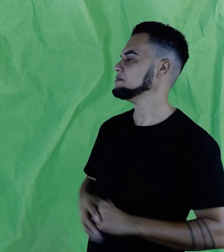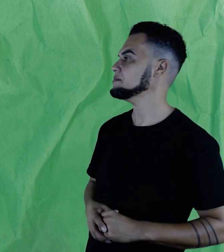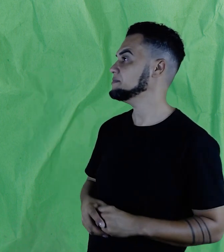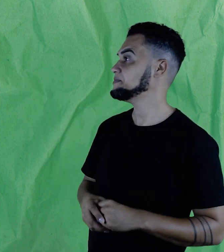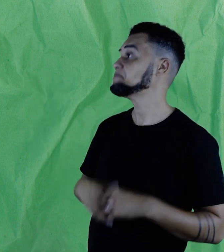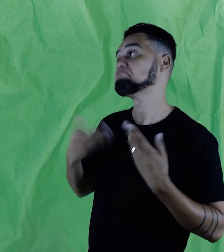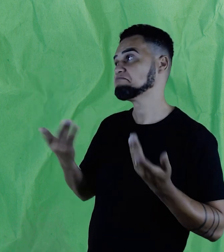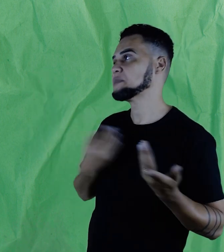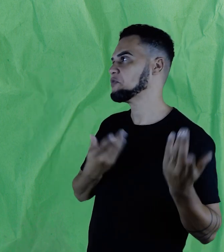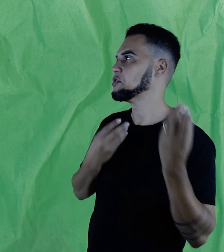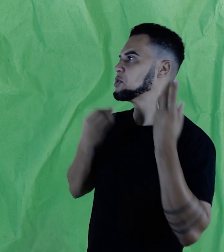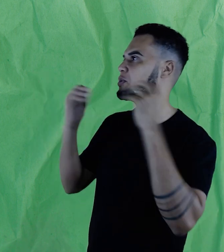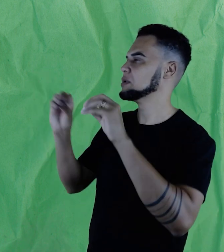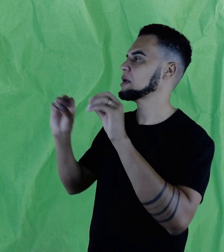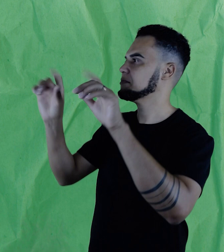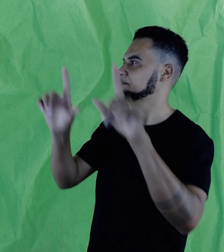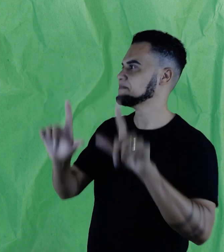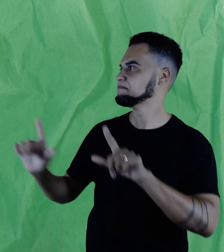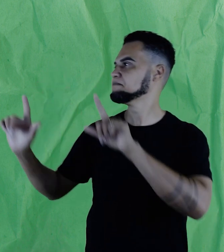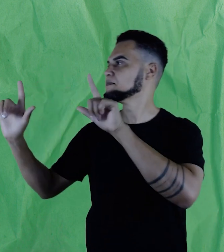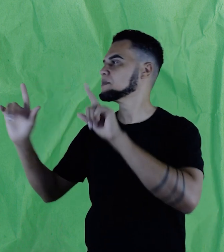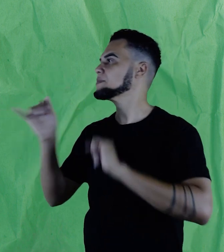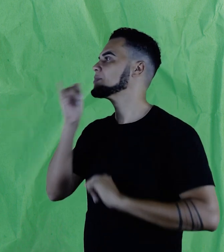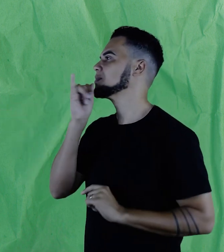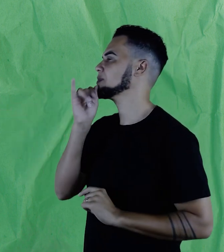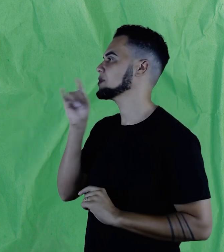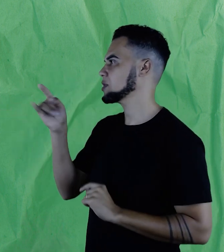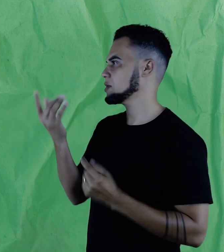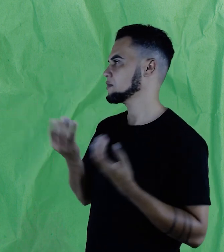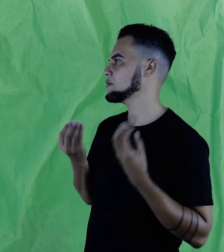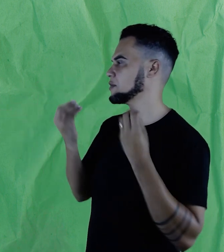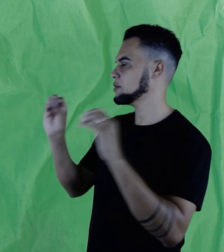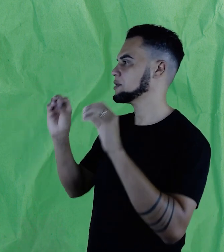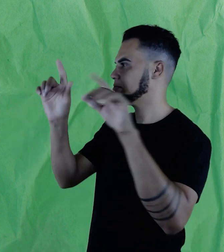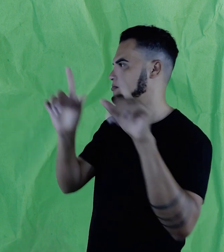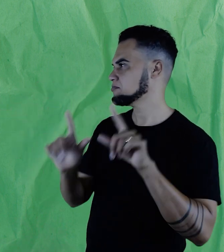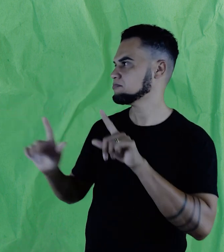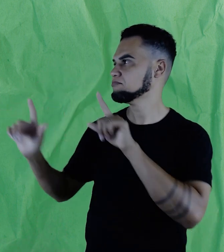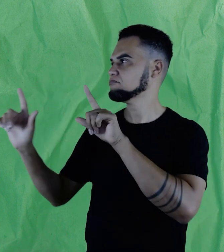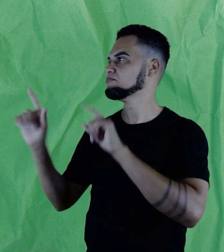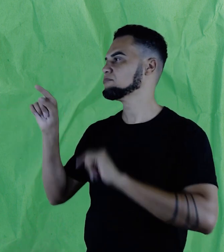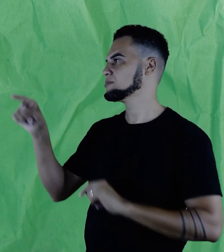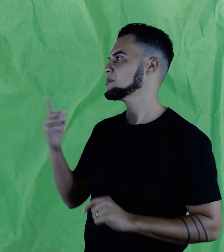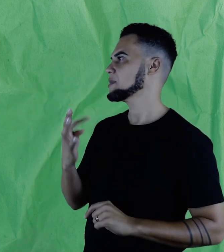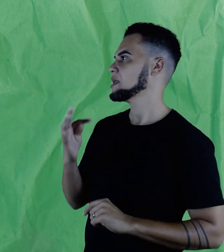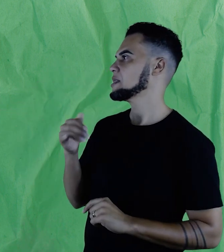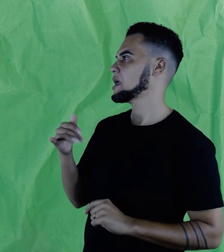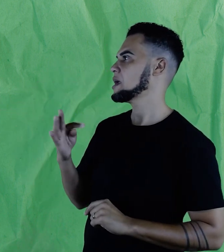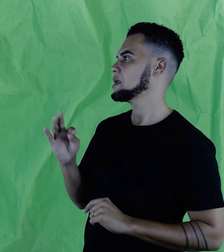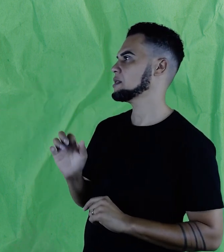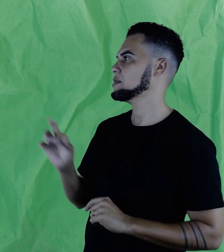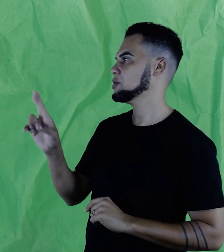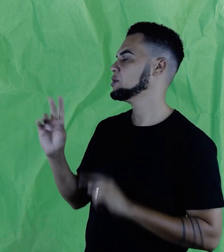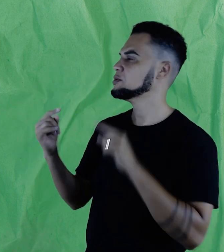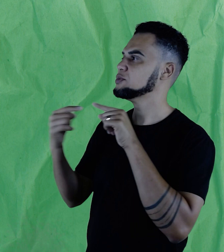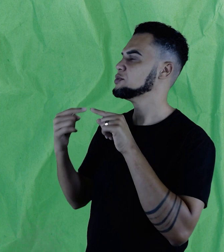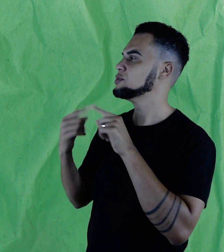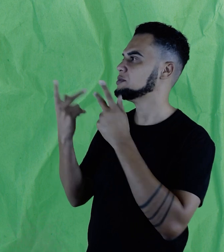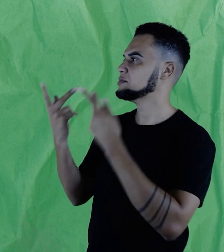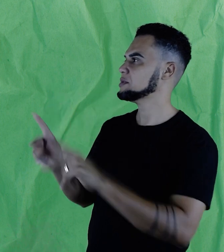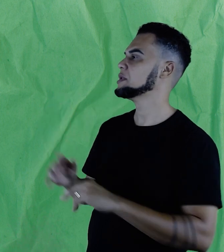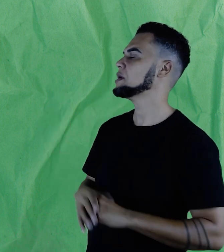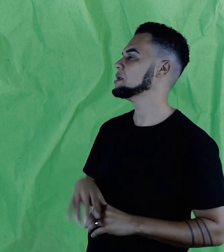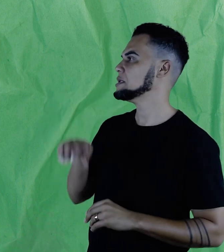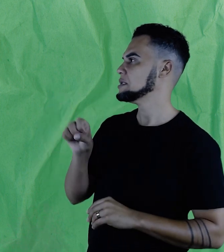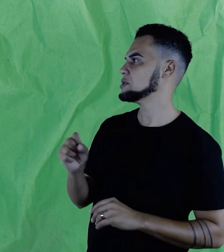dela, e eu vou colocar aqui um campo. Por exemplo, eu vou colocar um campo Title, né, e o tipo dele